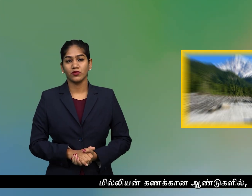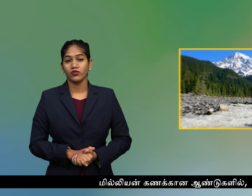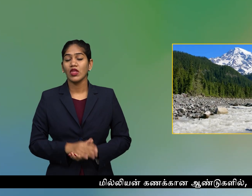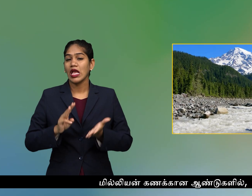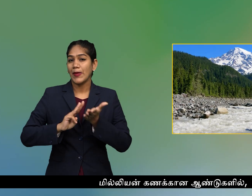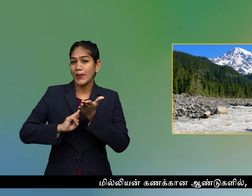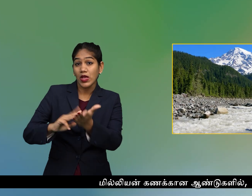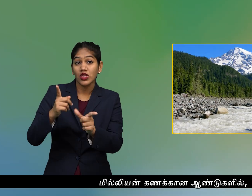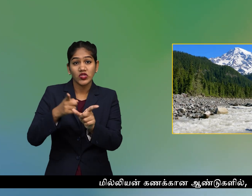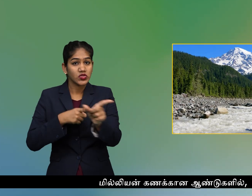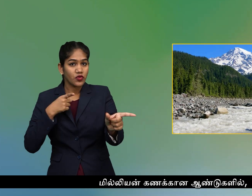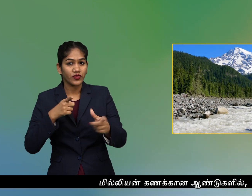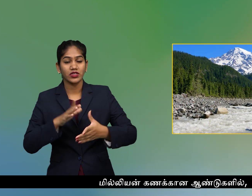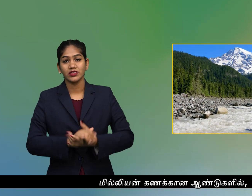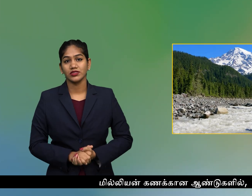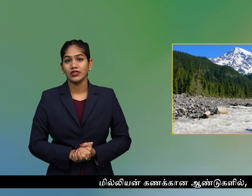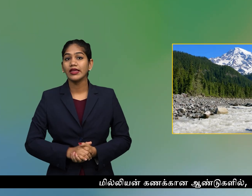மில்லியன் கணக்கான ஆண்டுகளில்